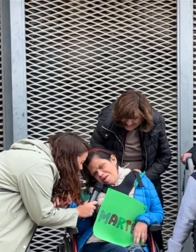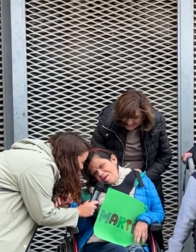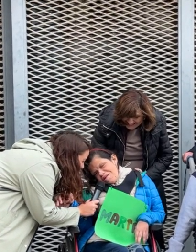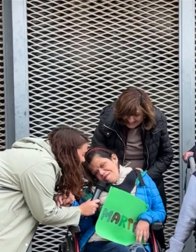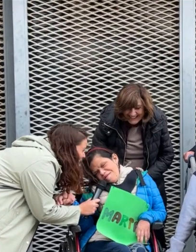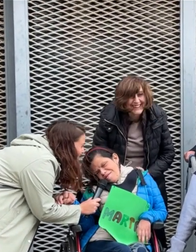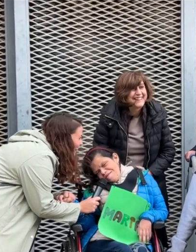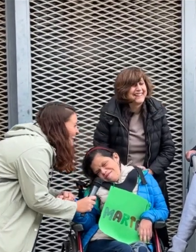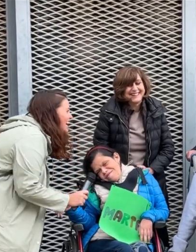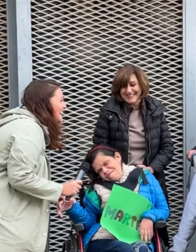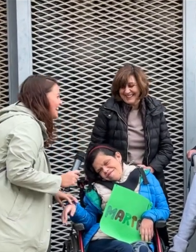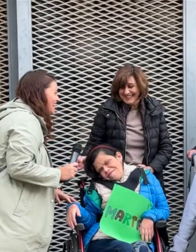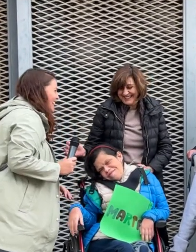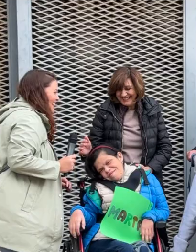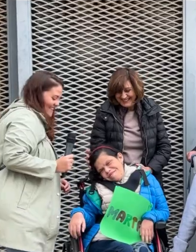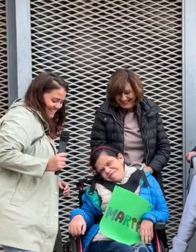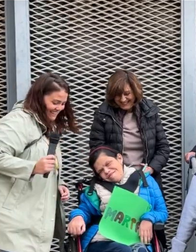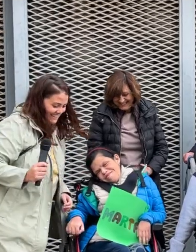Maya.